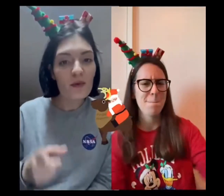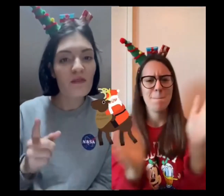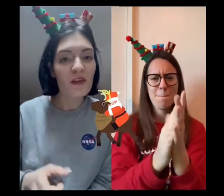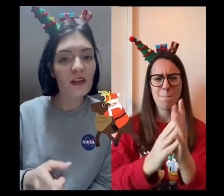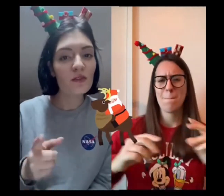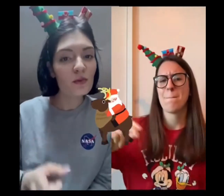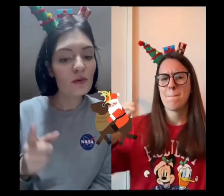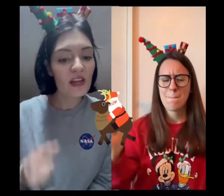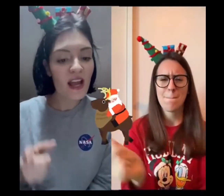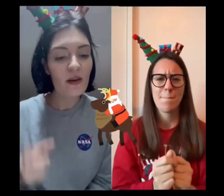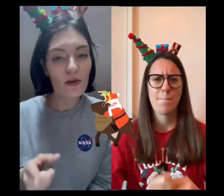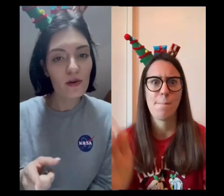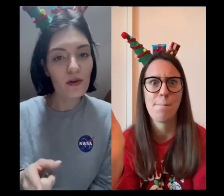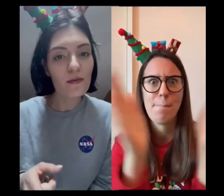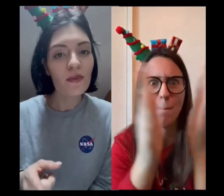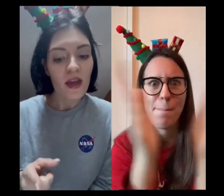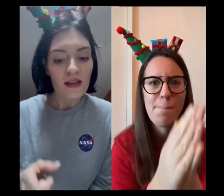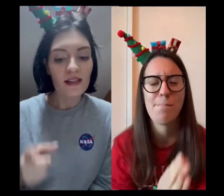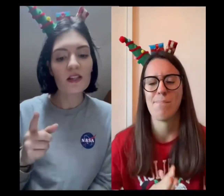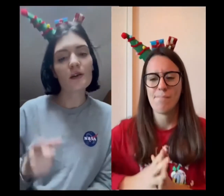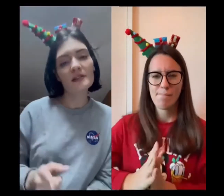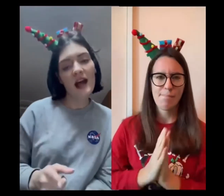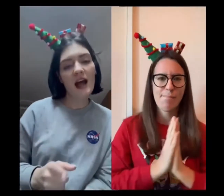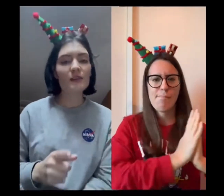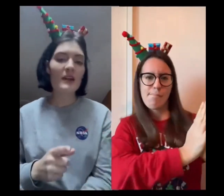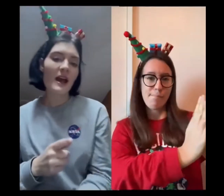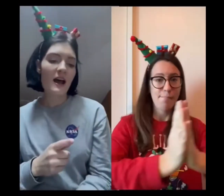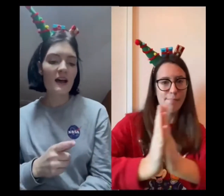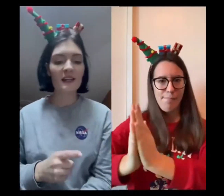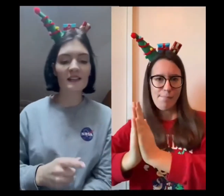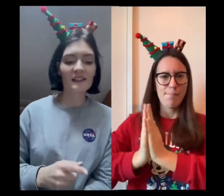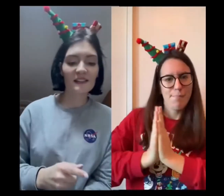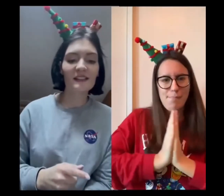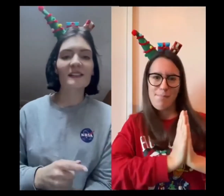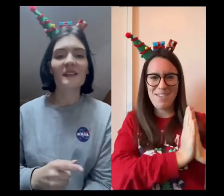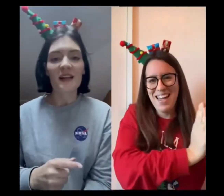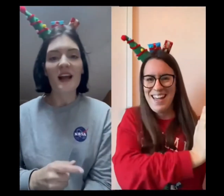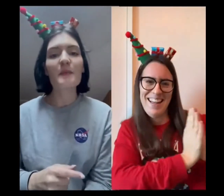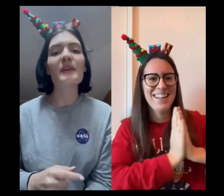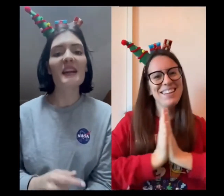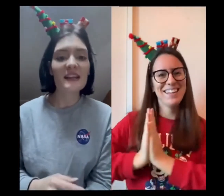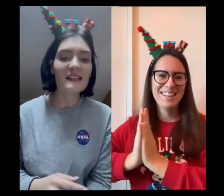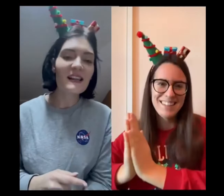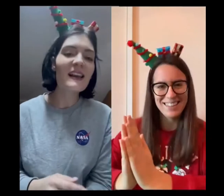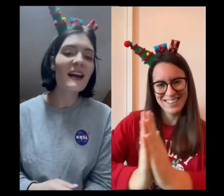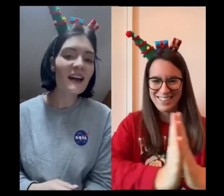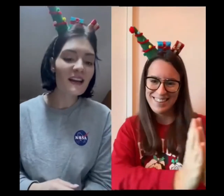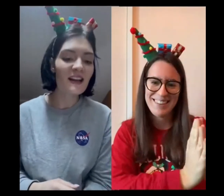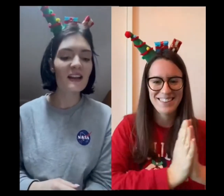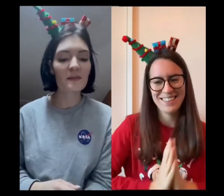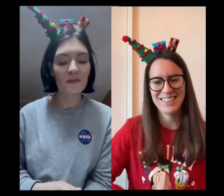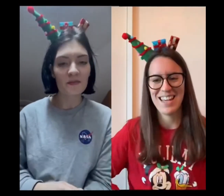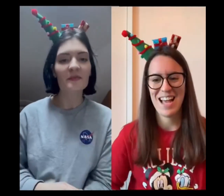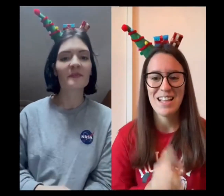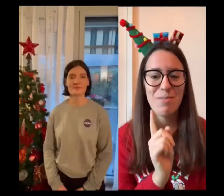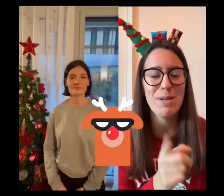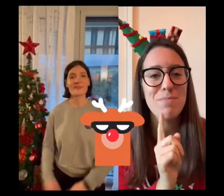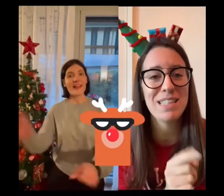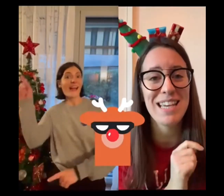un avventuriero, sai già cosa donare, amore stellare. Ma dimmi se